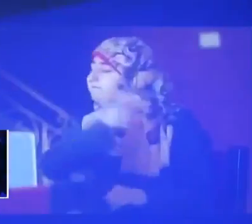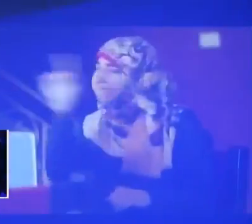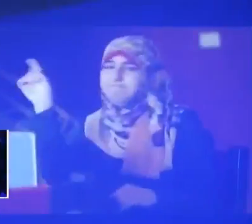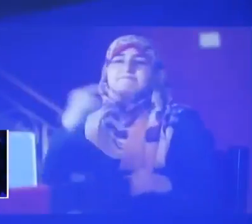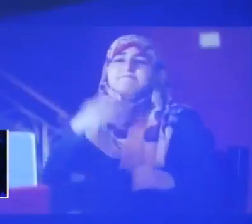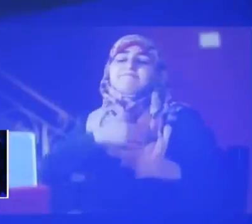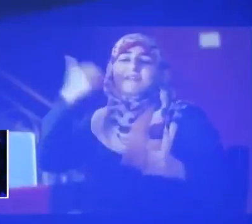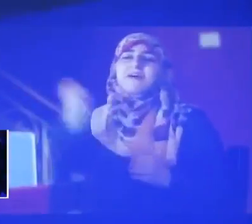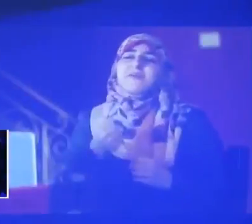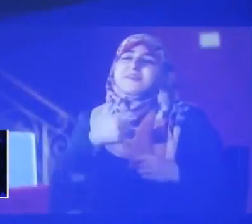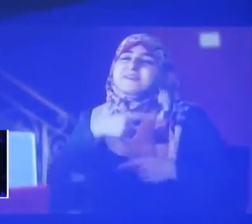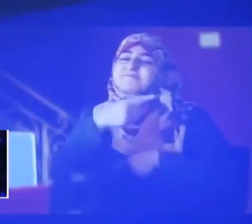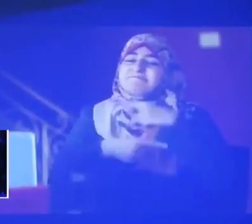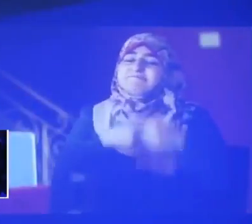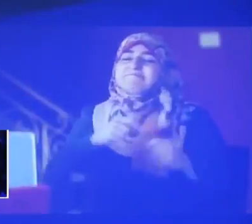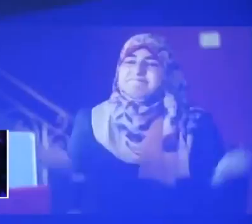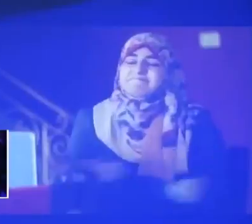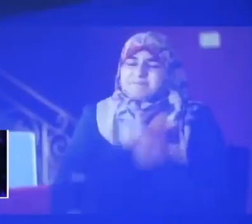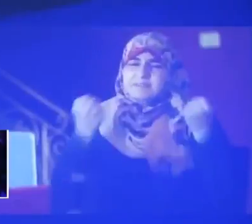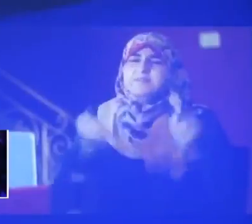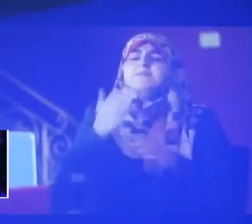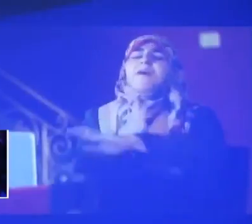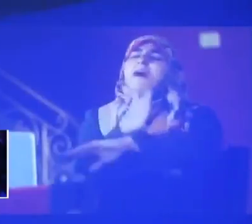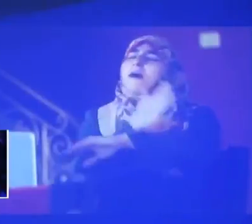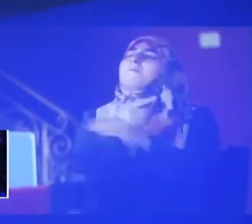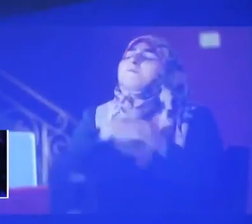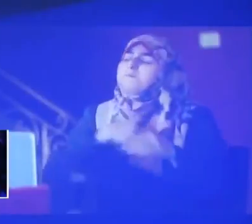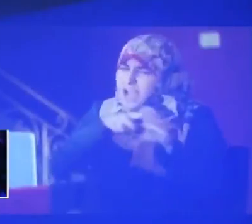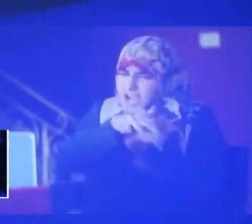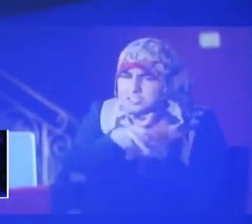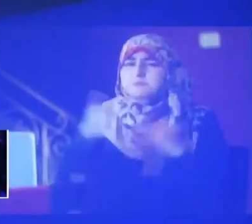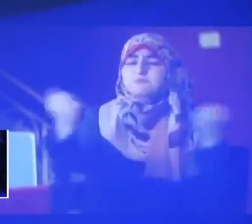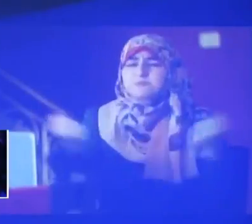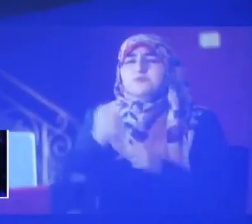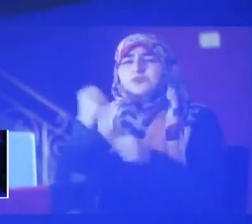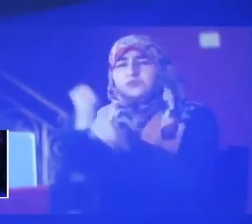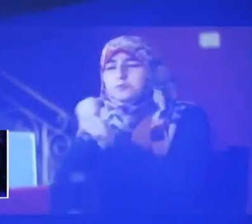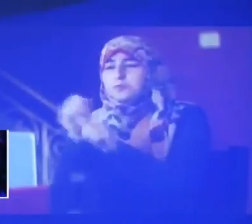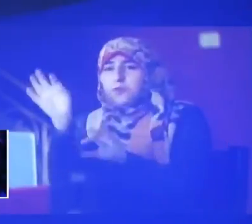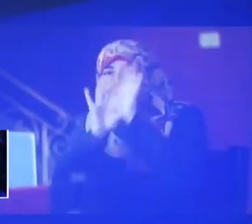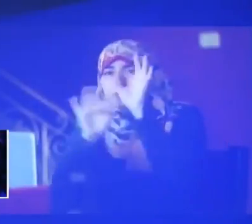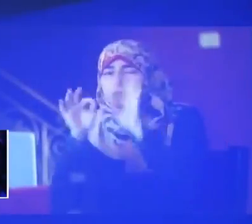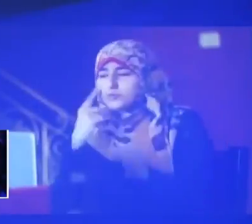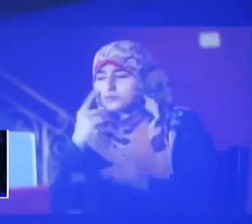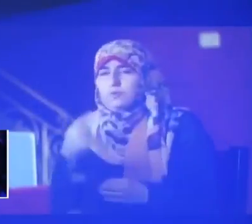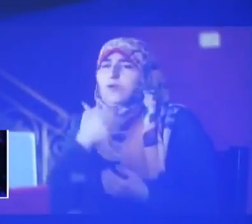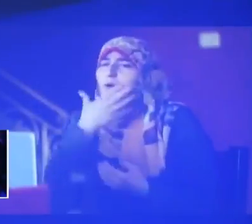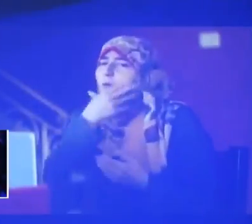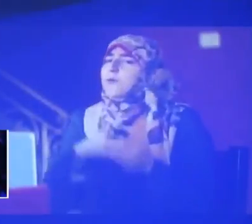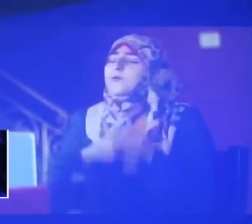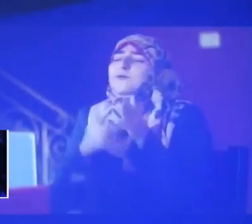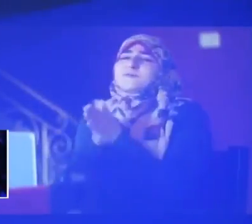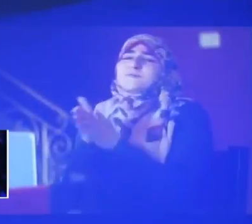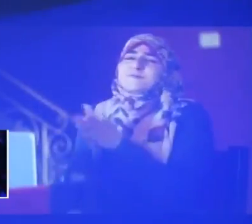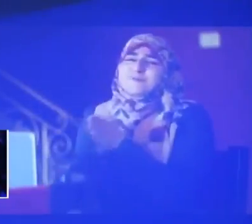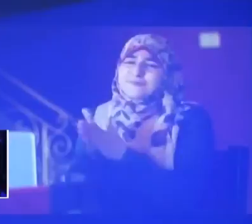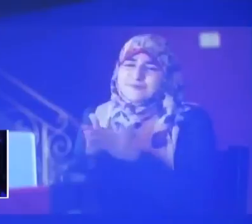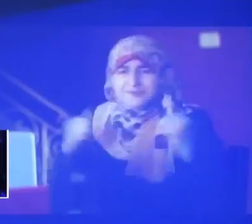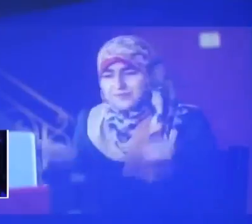الفصل الثاني استمرينا بهذا الاشي وانبسطنا، كان اخف صعوبة من الاول وشدينا حالنا فيه، والتصاميم يعني اللي